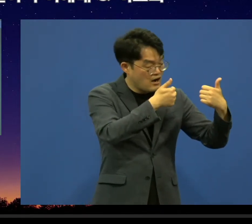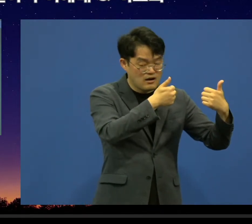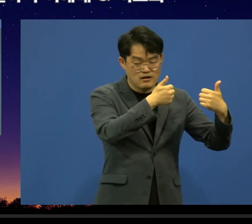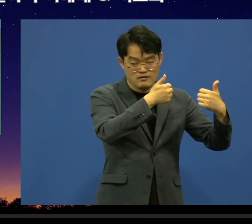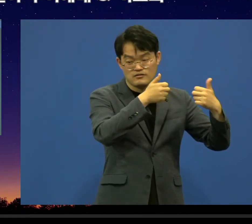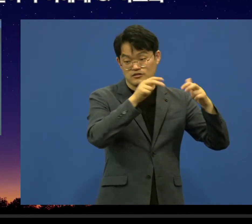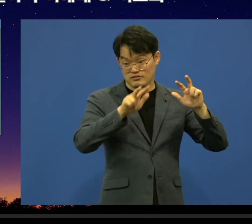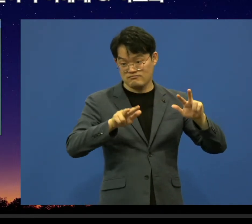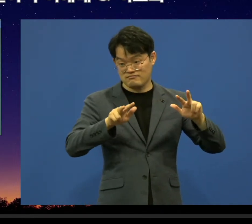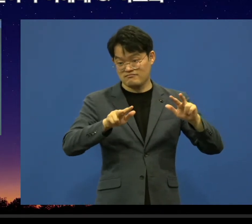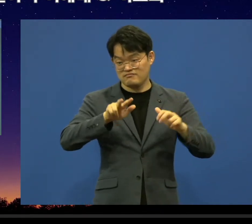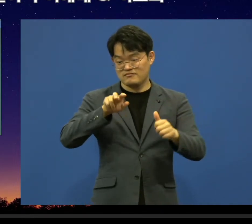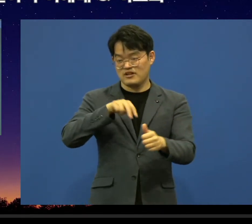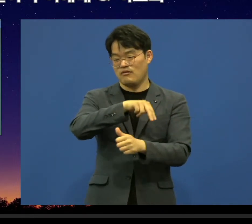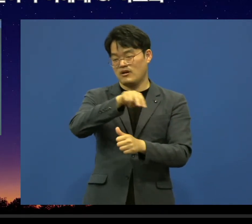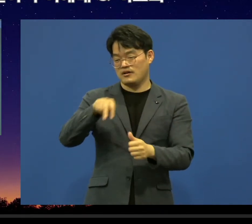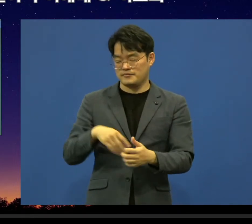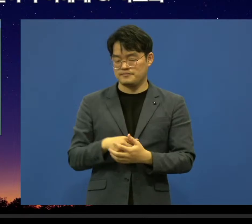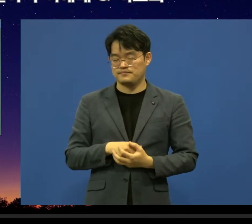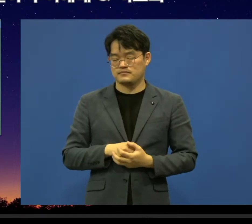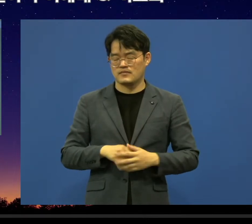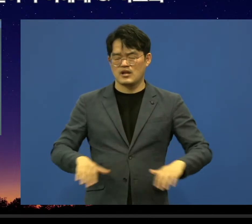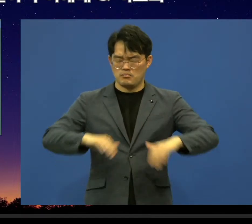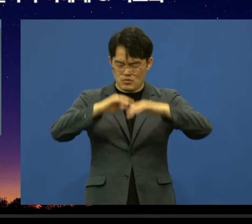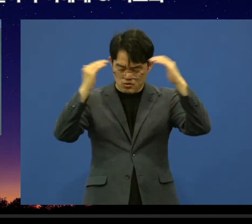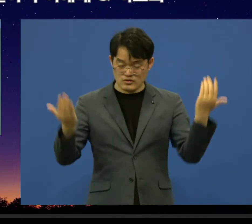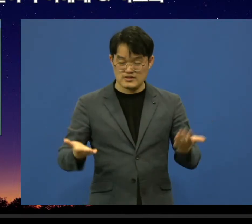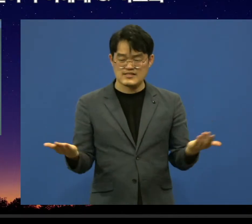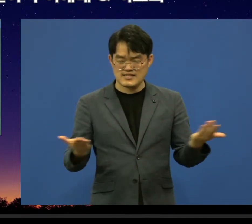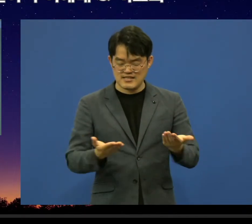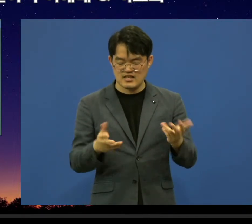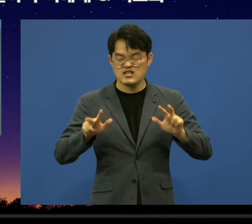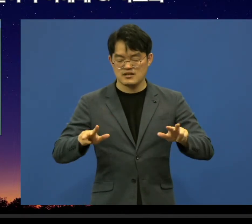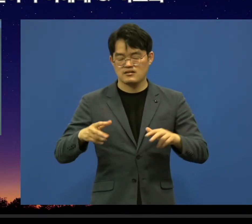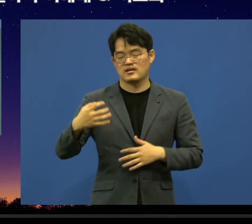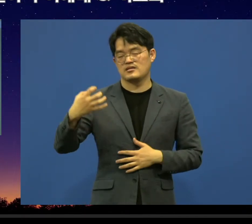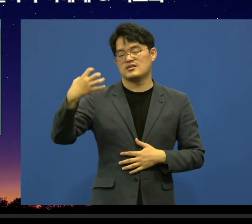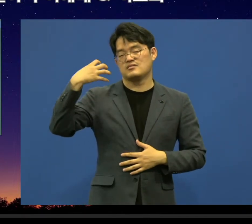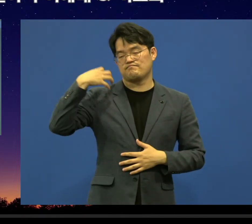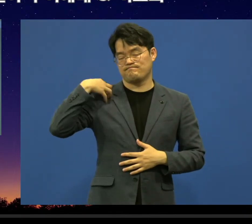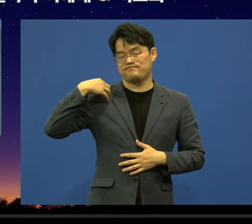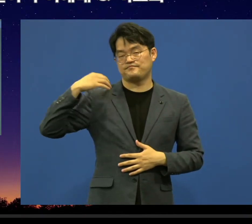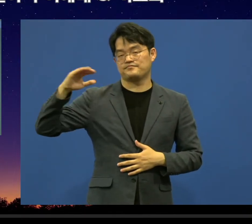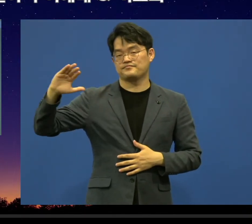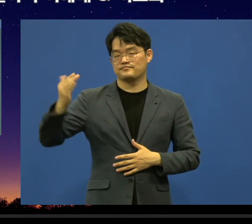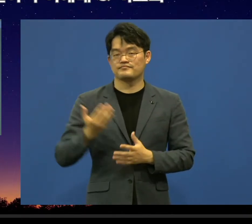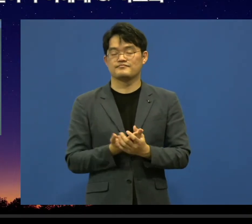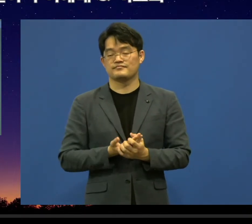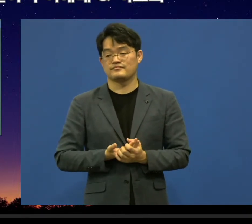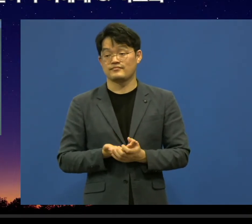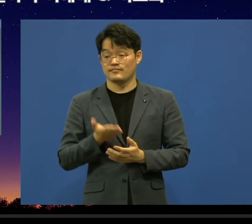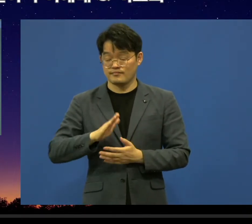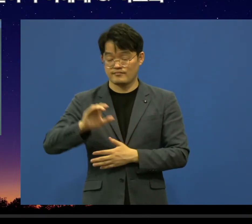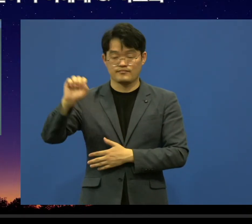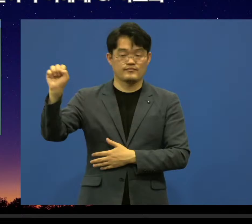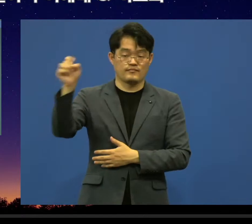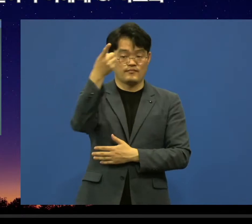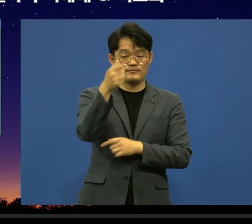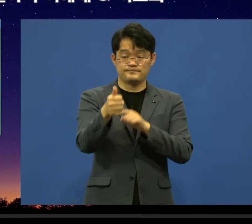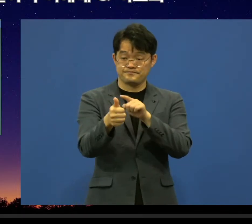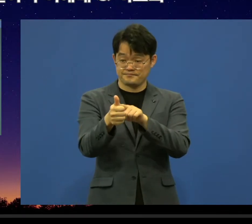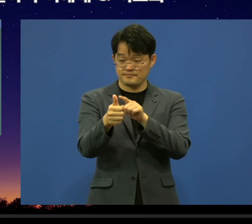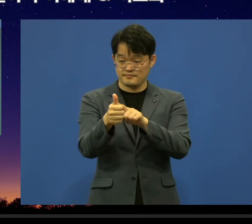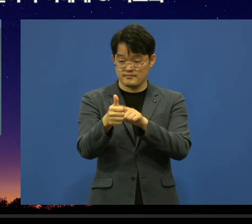되었어요. 모든 일을 도맡아 지금 책임지게 되었습니다. 자, 그러나 다윗은 그냥